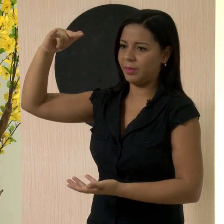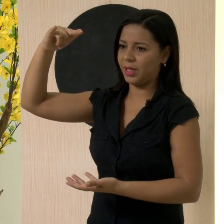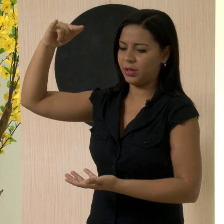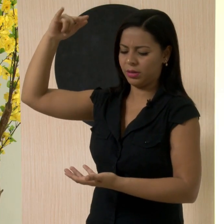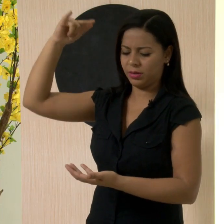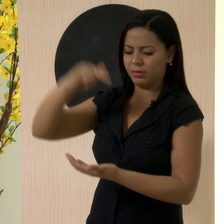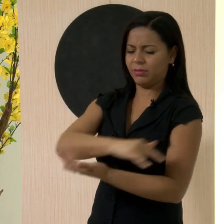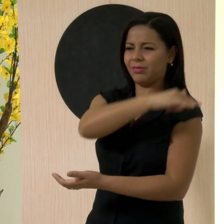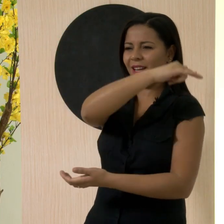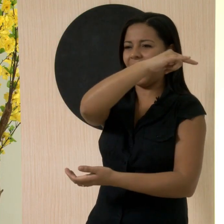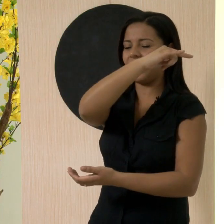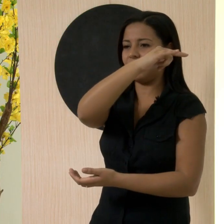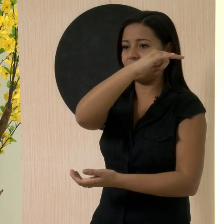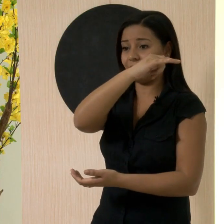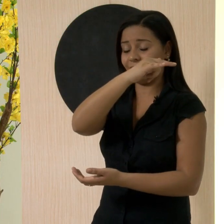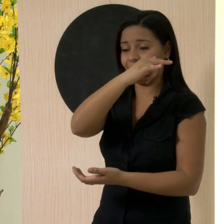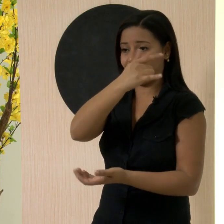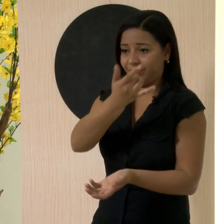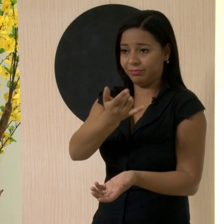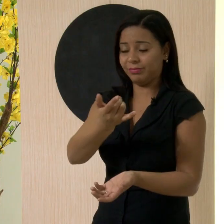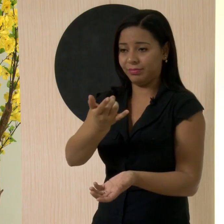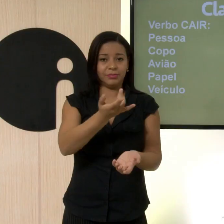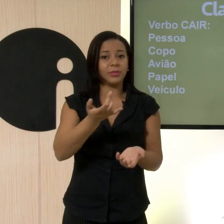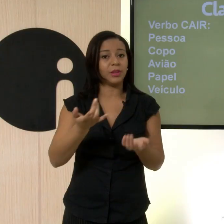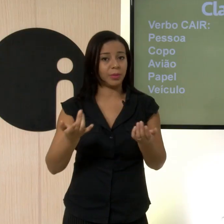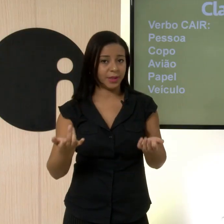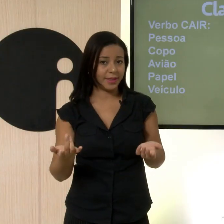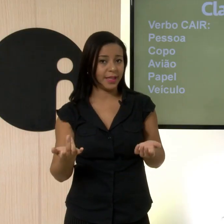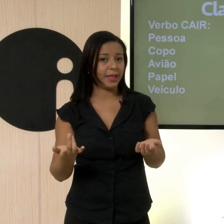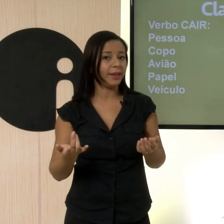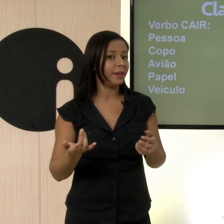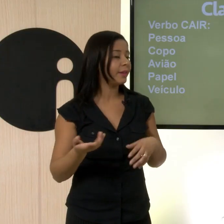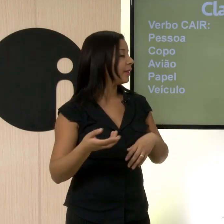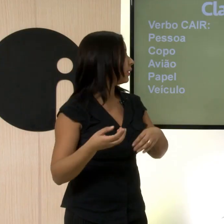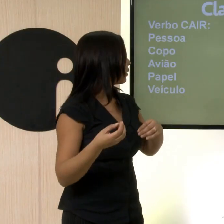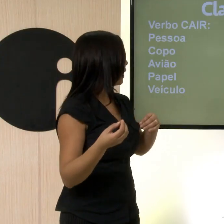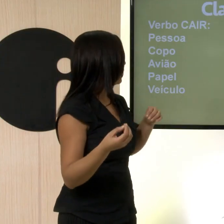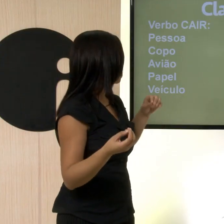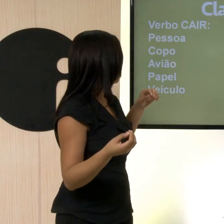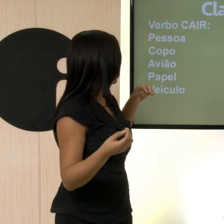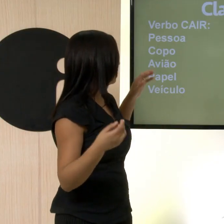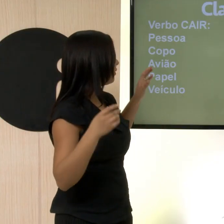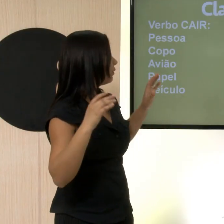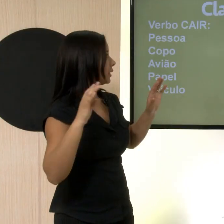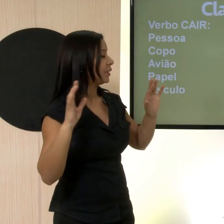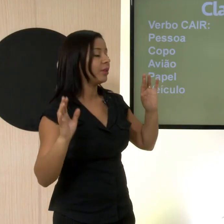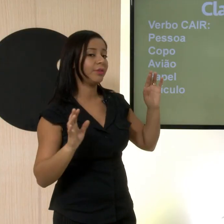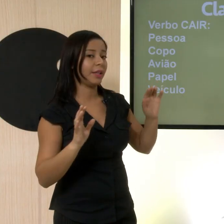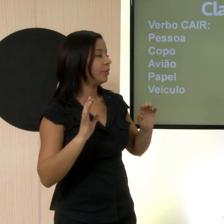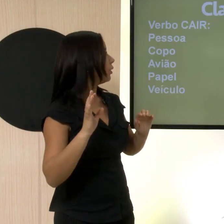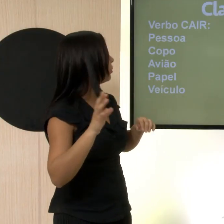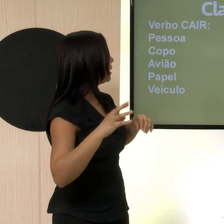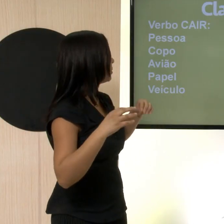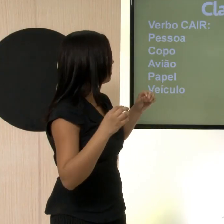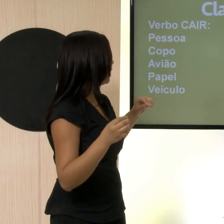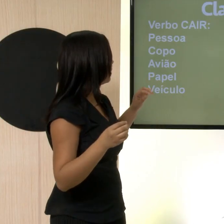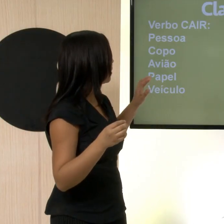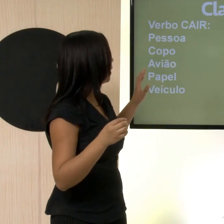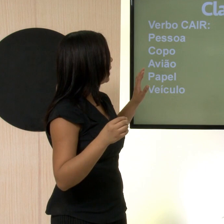novamente, caiu. Então, pode ser, no caso, vocês vão vendo que o mesmo verbo,